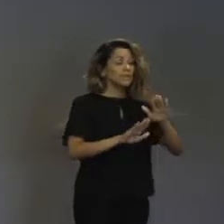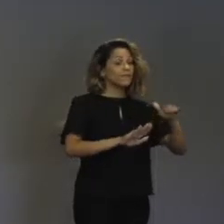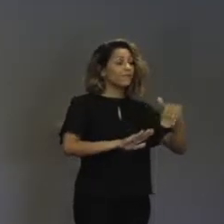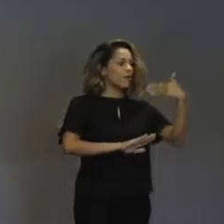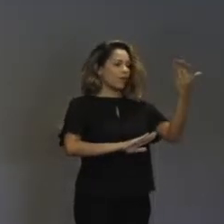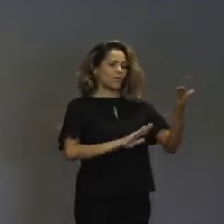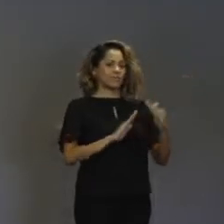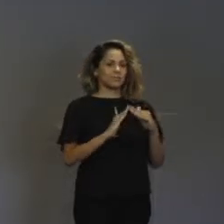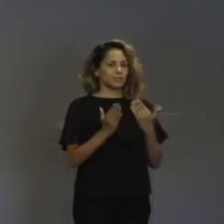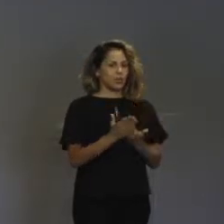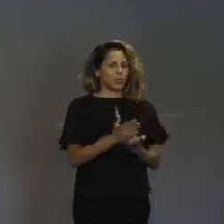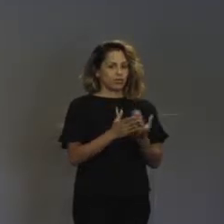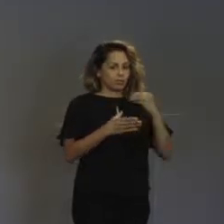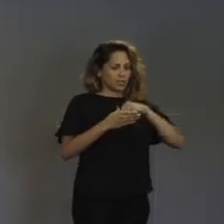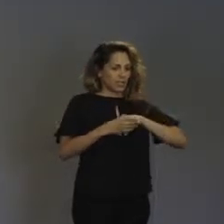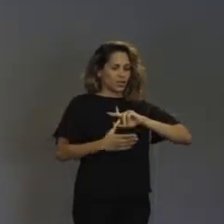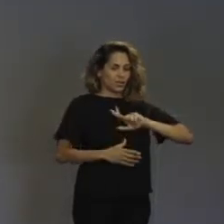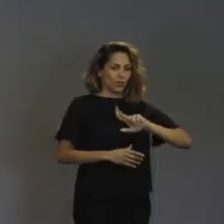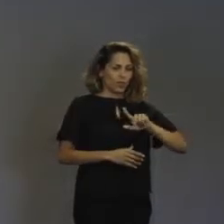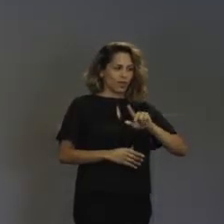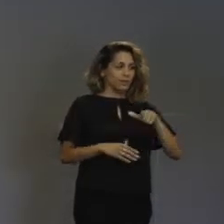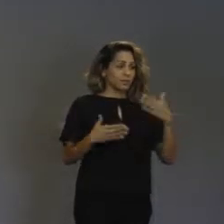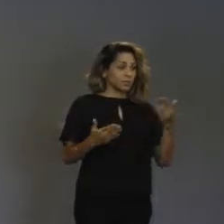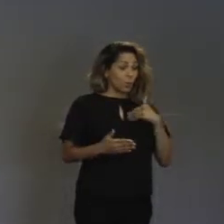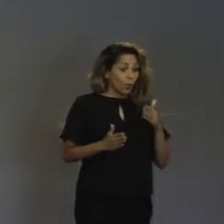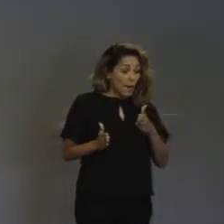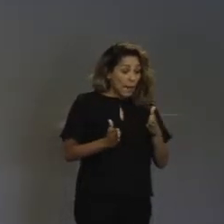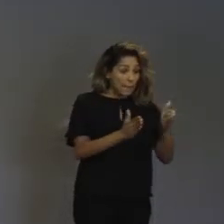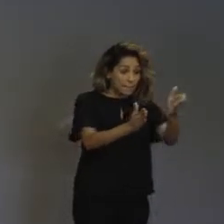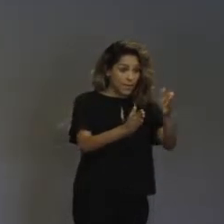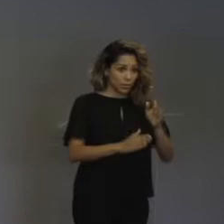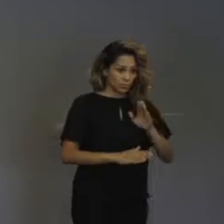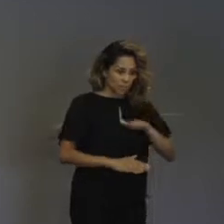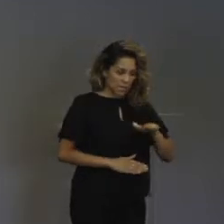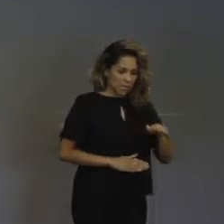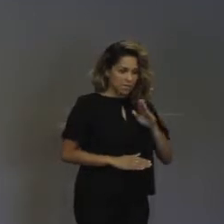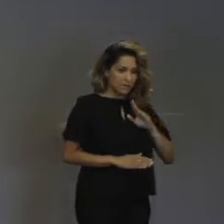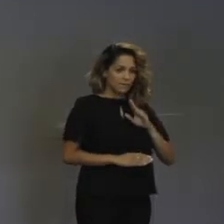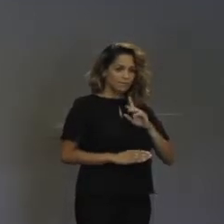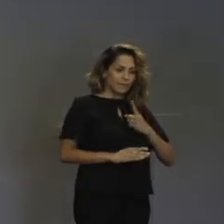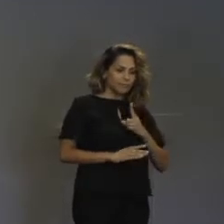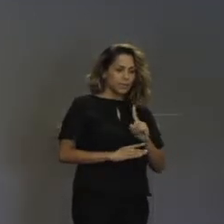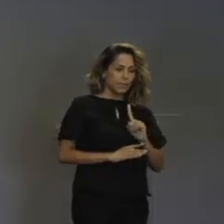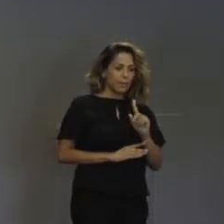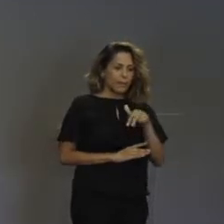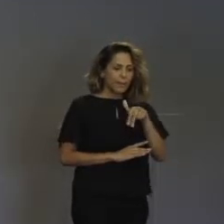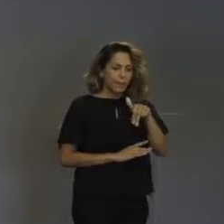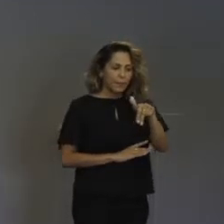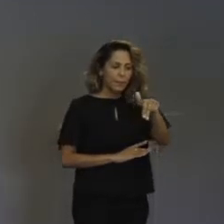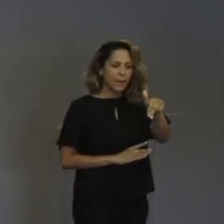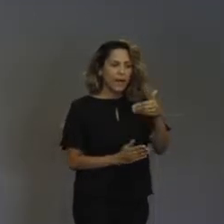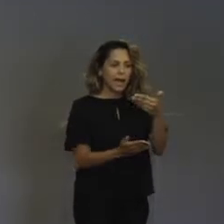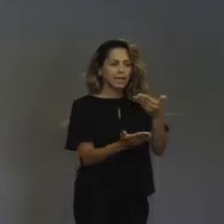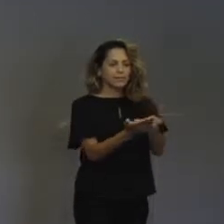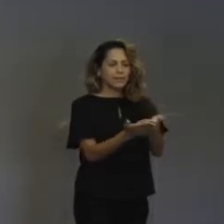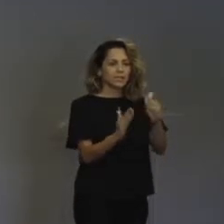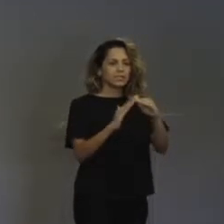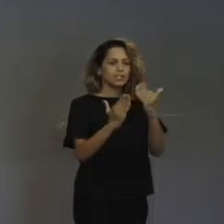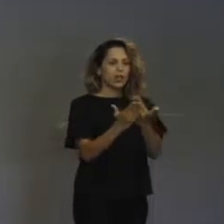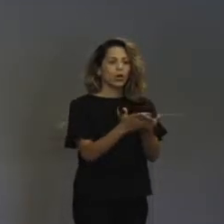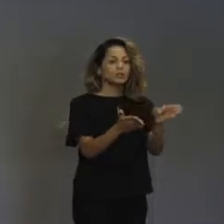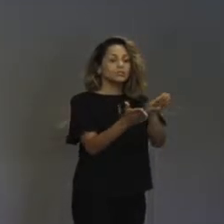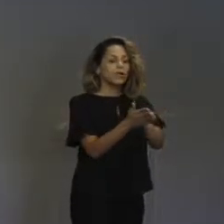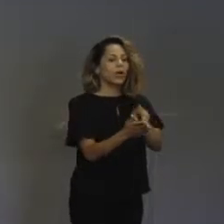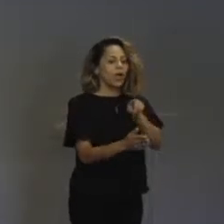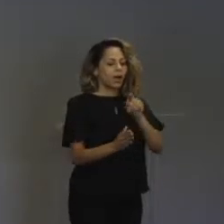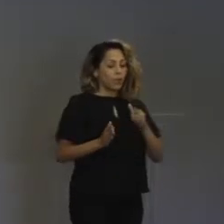E o caminho da criança até a escola é um caminho de aprendizado também. E a gente tem que pensar nesse caminho